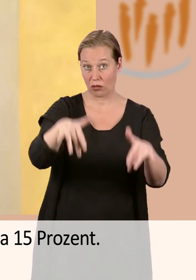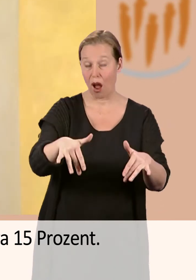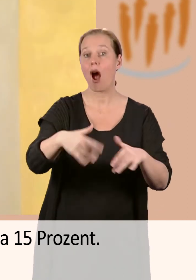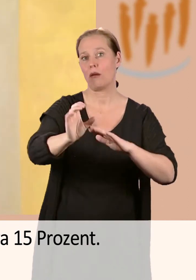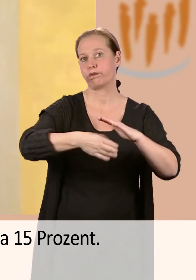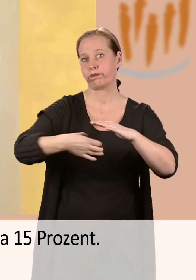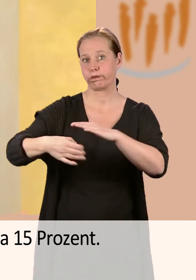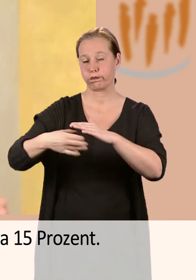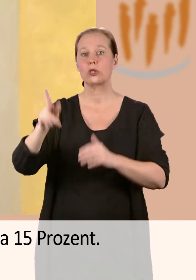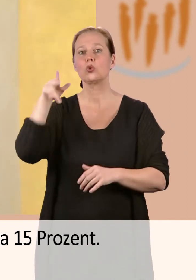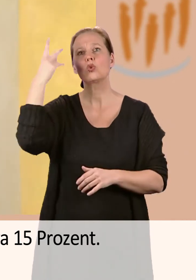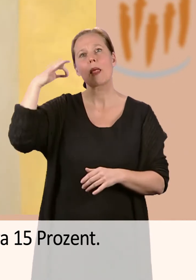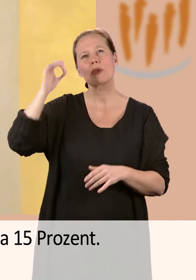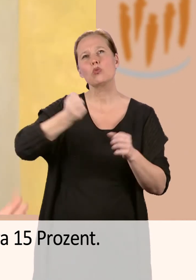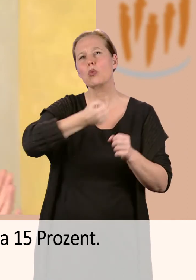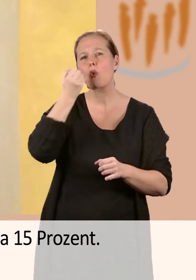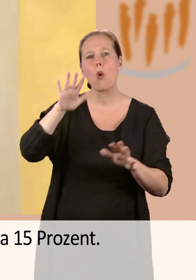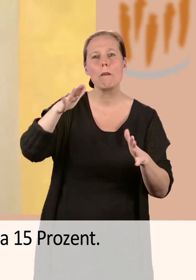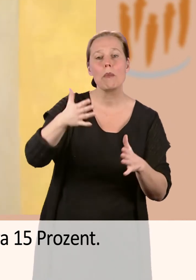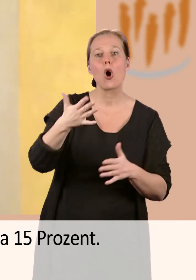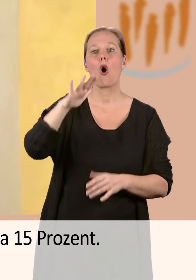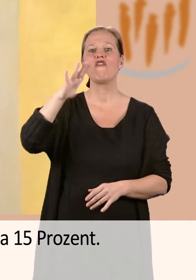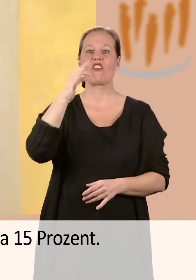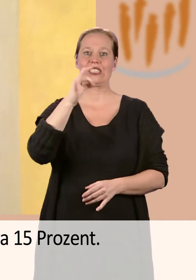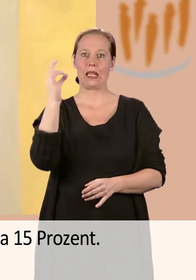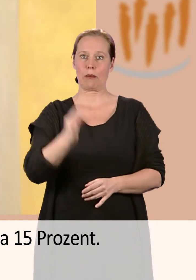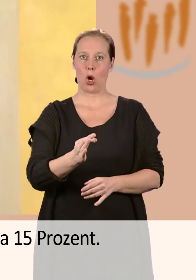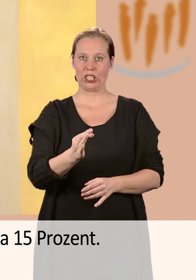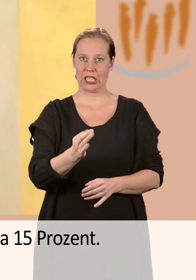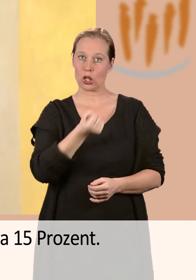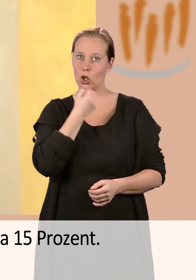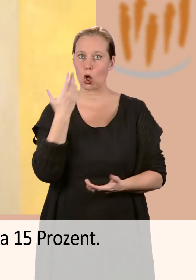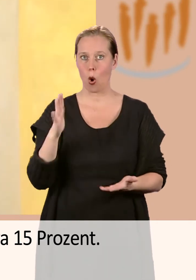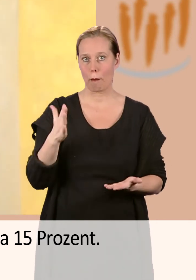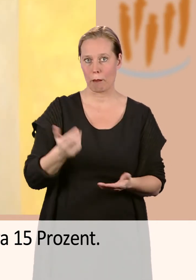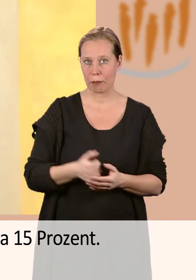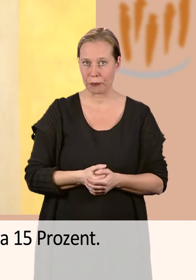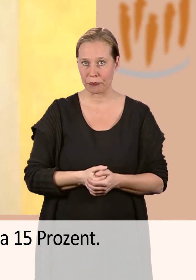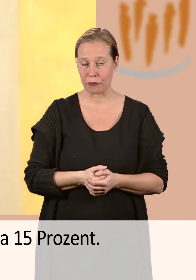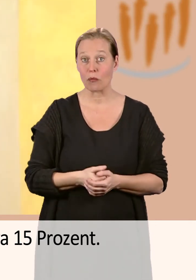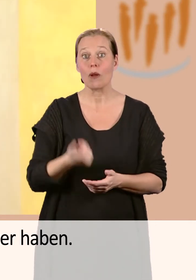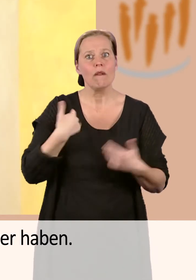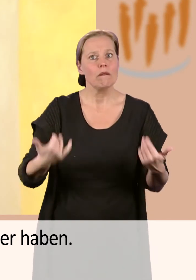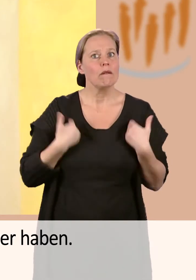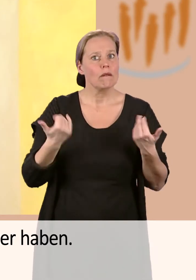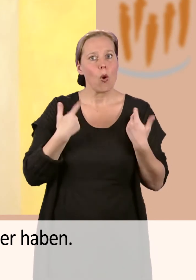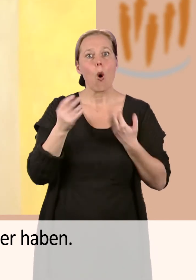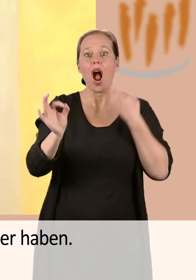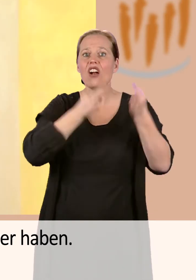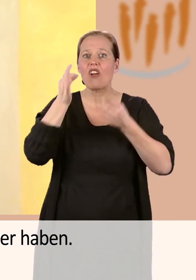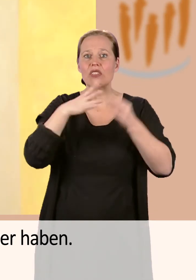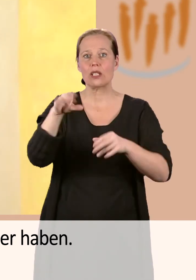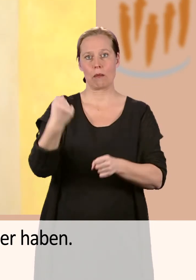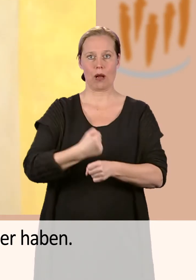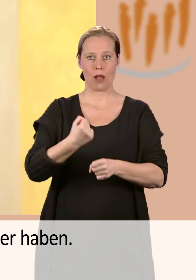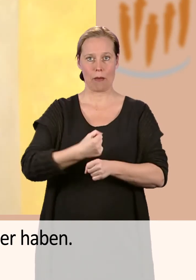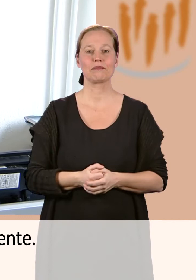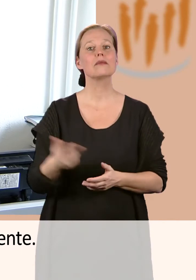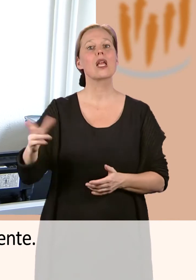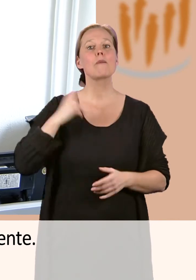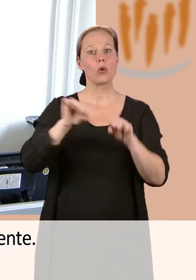anderen für die Aufgaben. Personalleiterin Sabine Christochowitz ermutigt Menschen mit Behinderung, sich um Ausbildungs